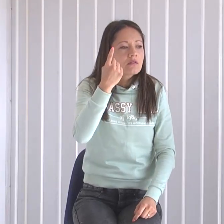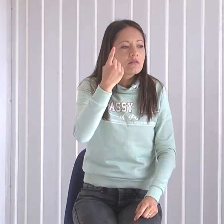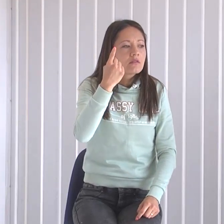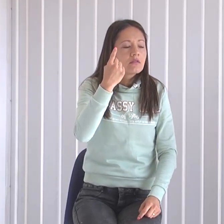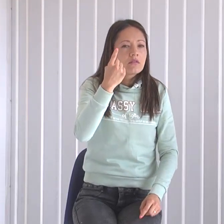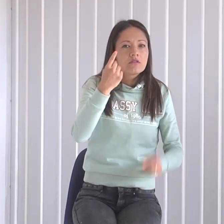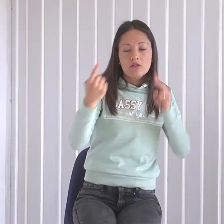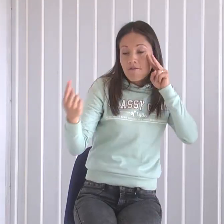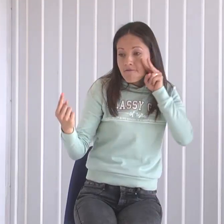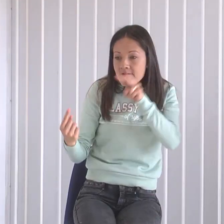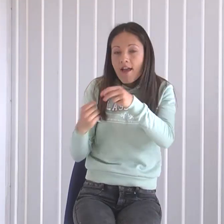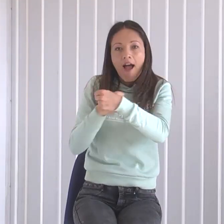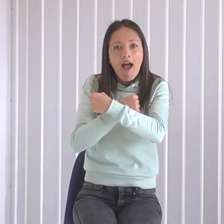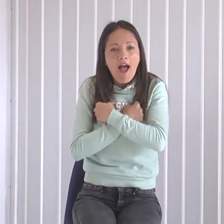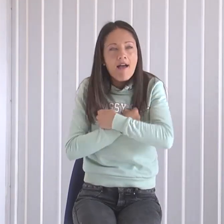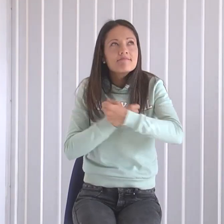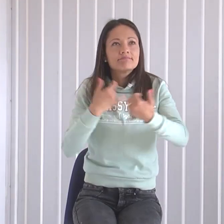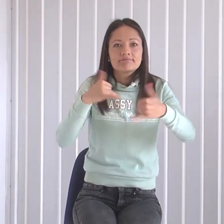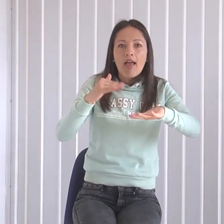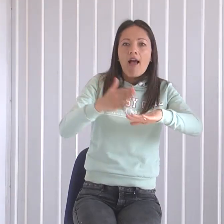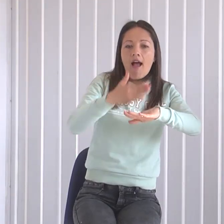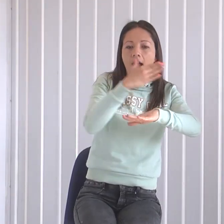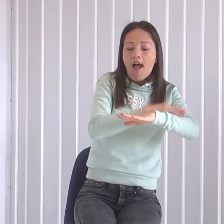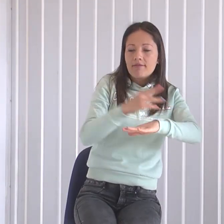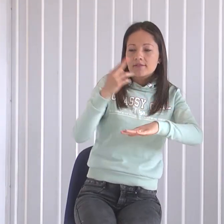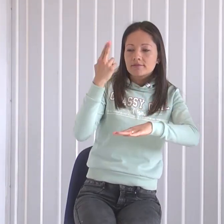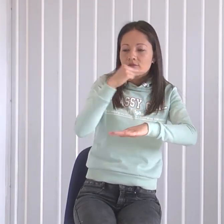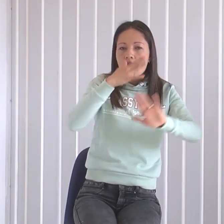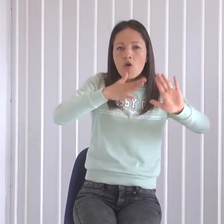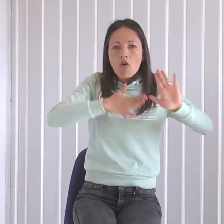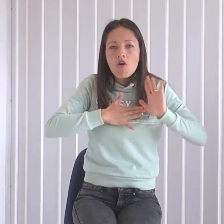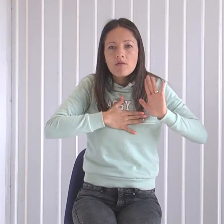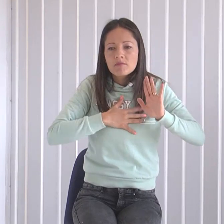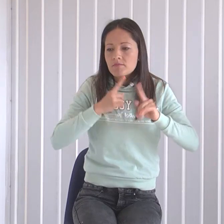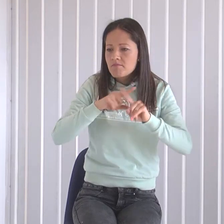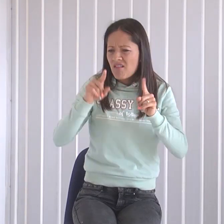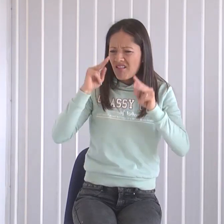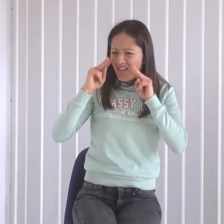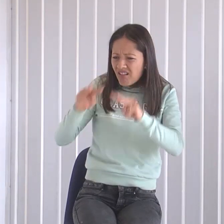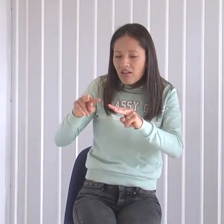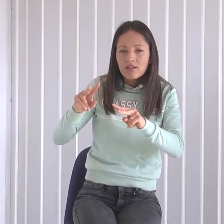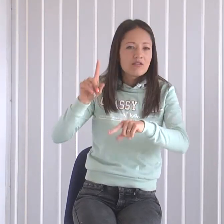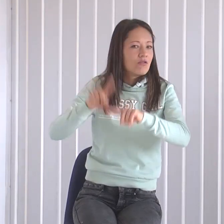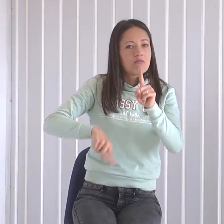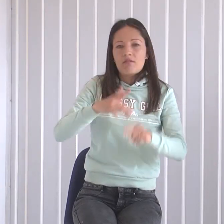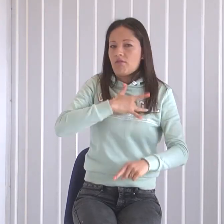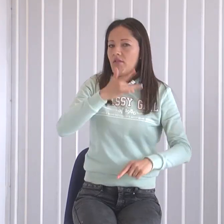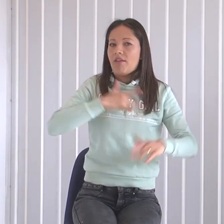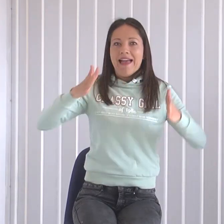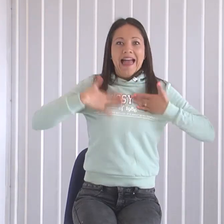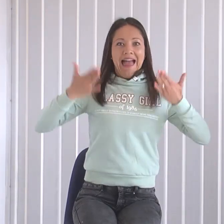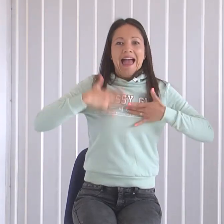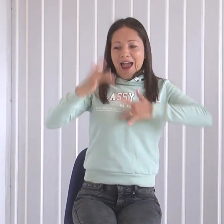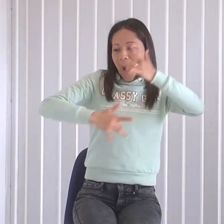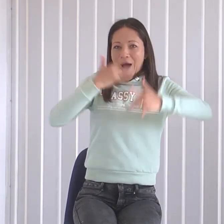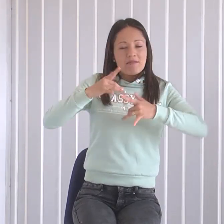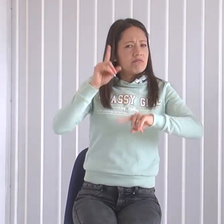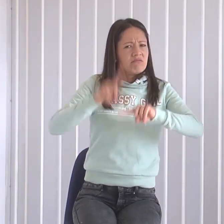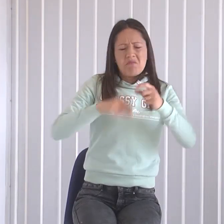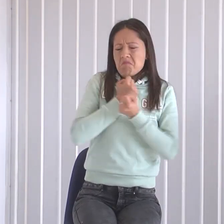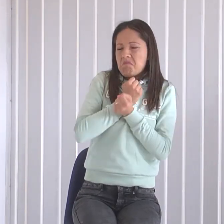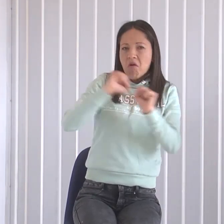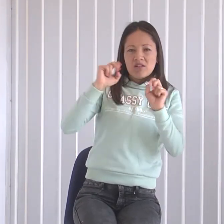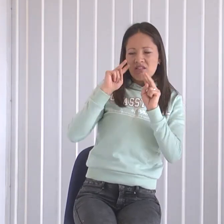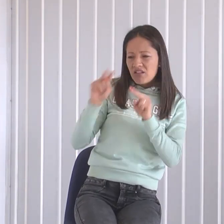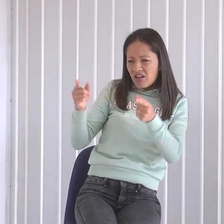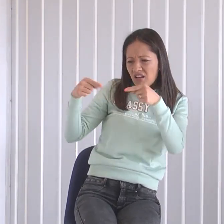ama a esa persona y usted hizo ese pacto con toda realidad, es alegría. No puede haber ni alegría ni gozo. Lo mismo pasará